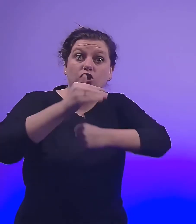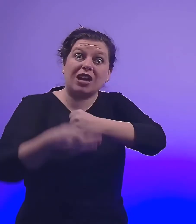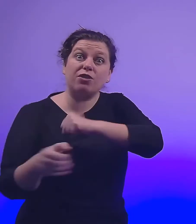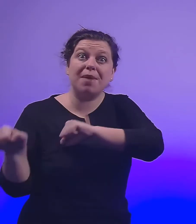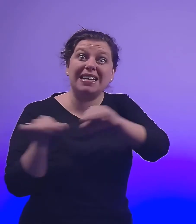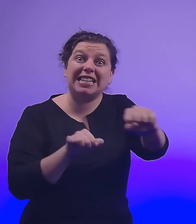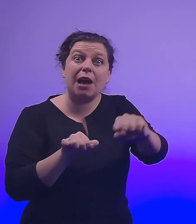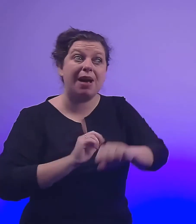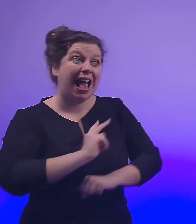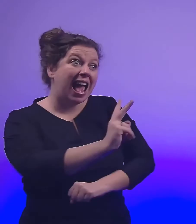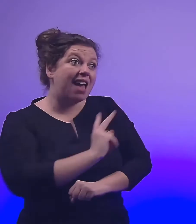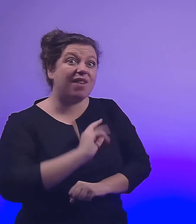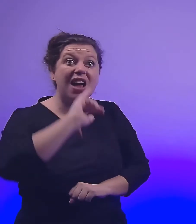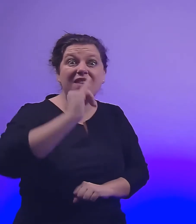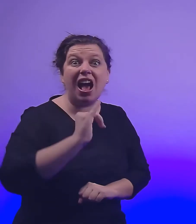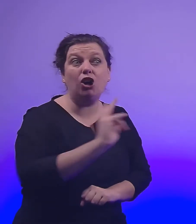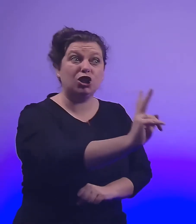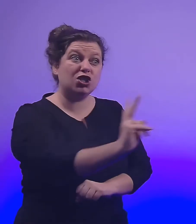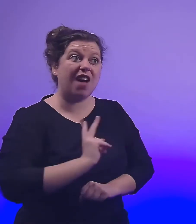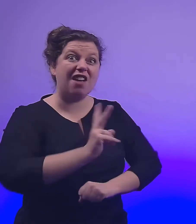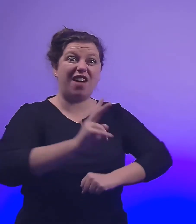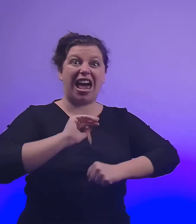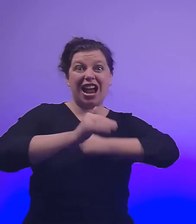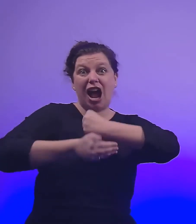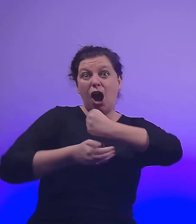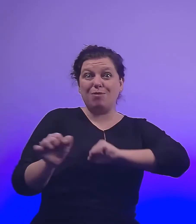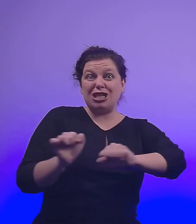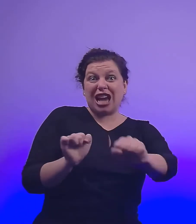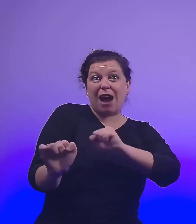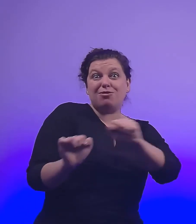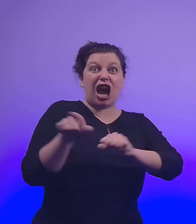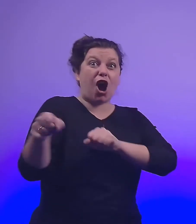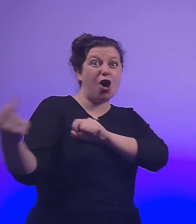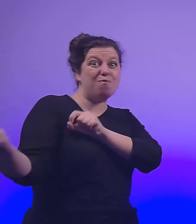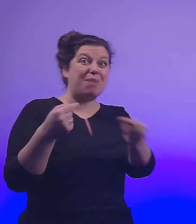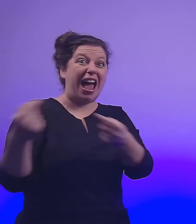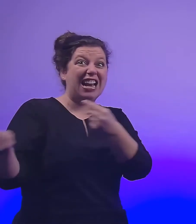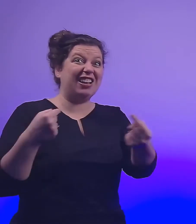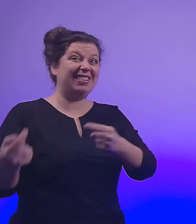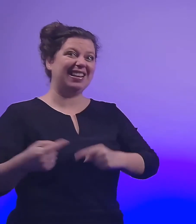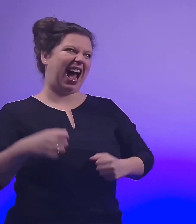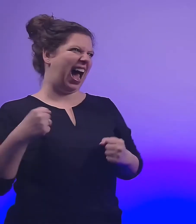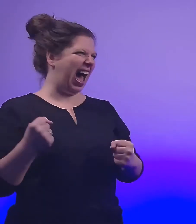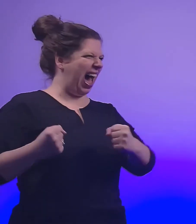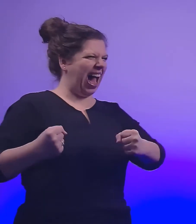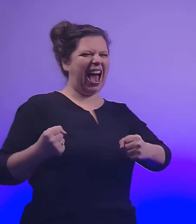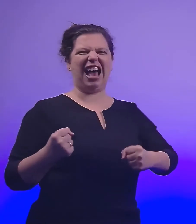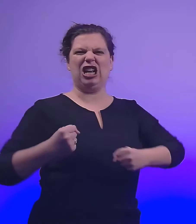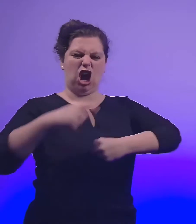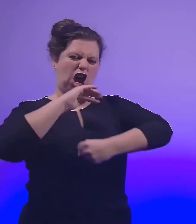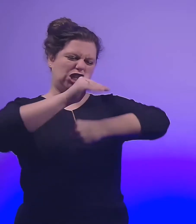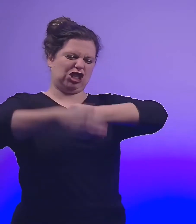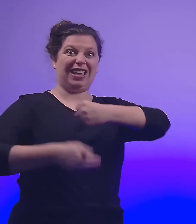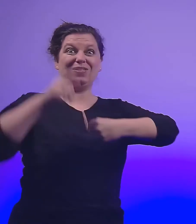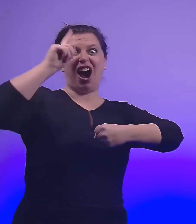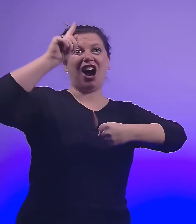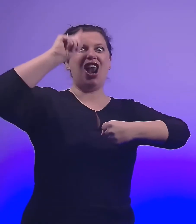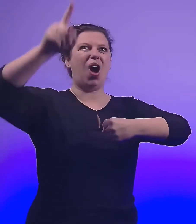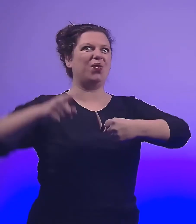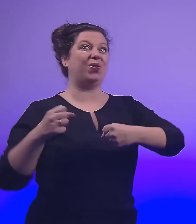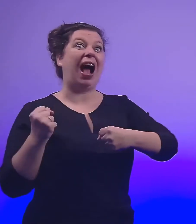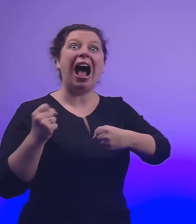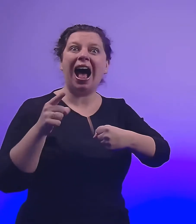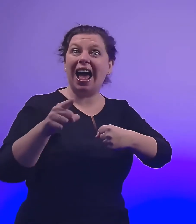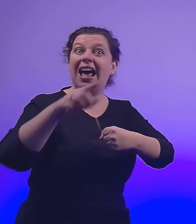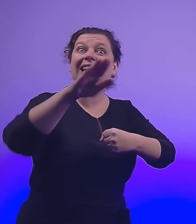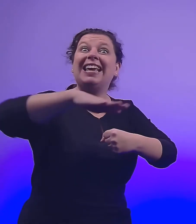wij waren beschermd tegen hun pijltjes. En zij niet die van ons. Ja, we konden gewoon achter beschermen. Ja. Het schild van geloof. Hey